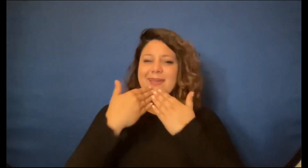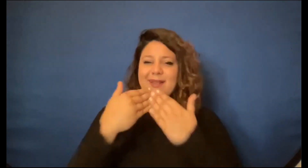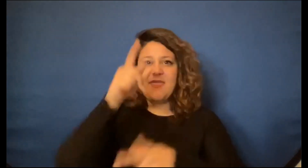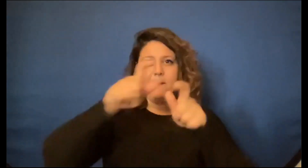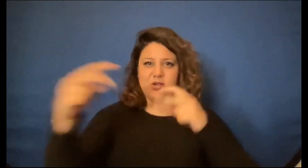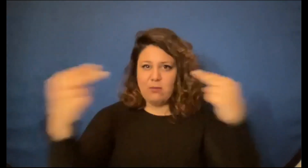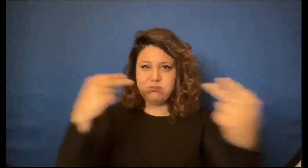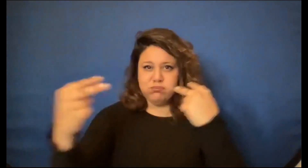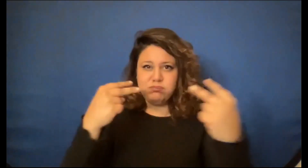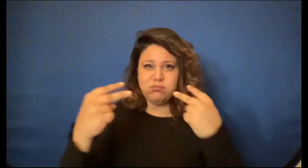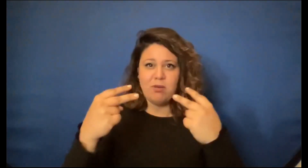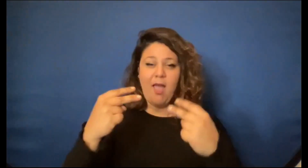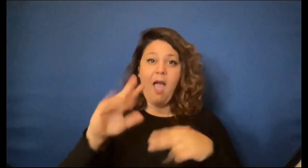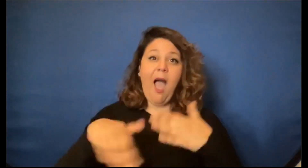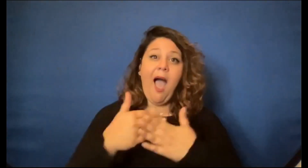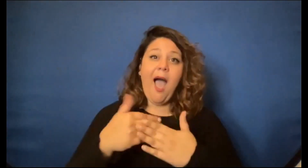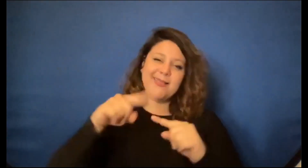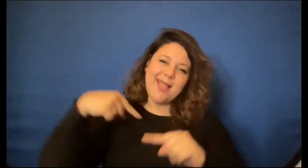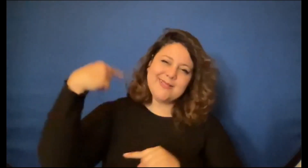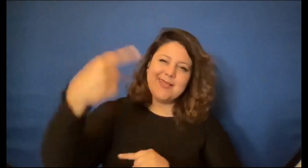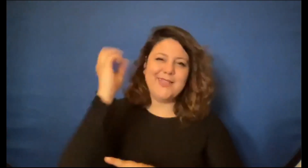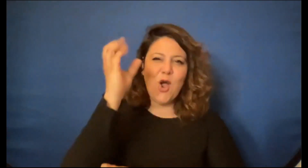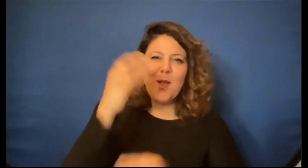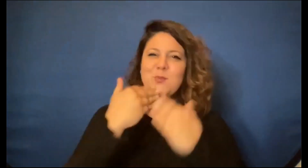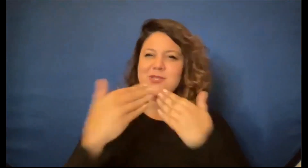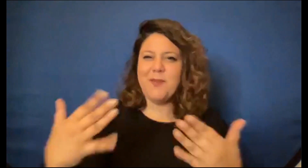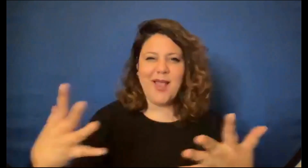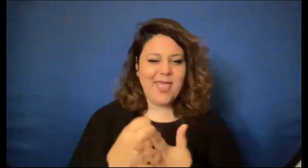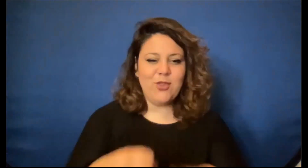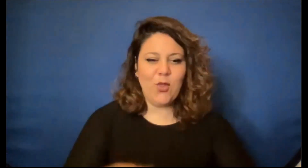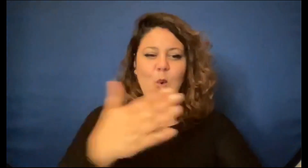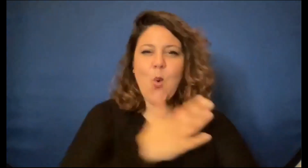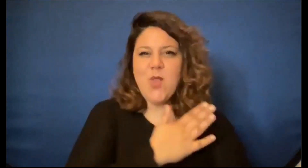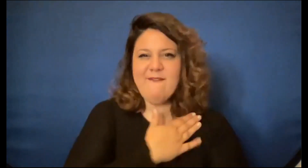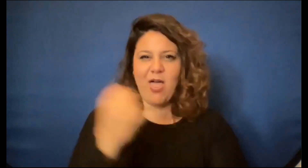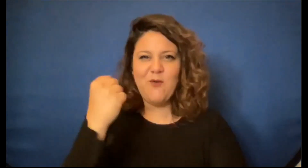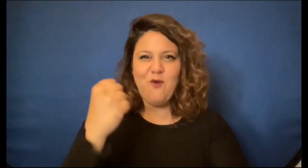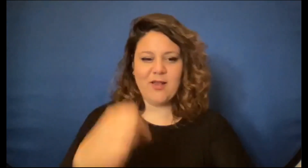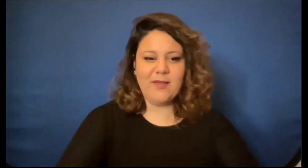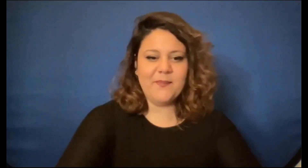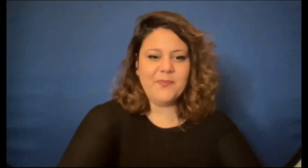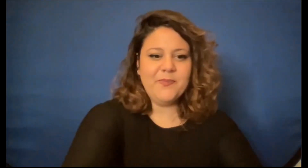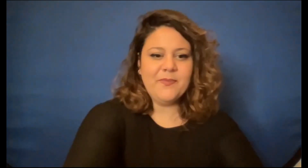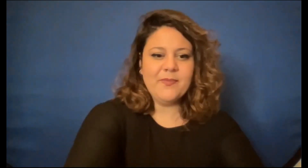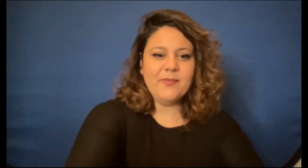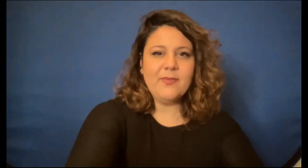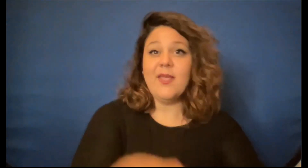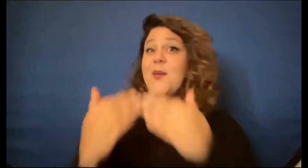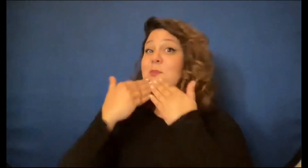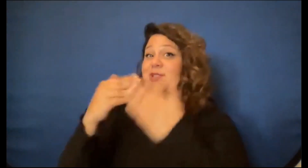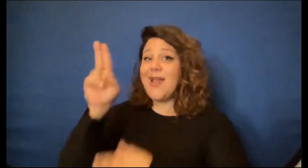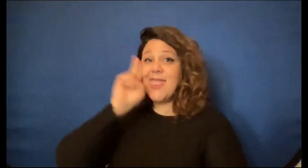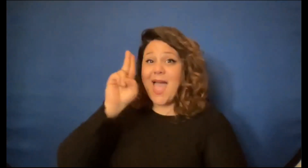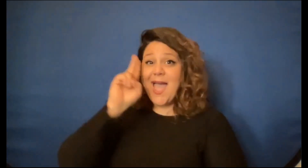acompañado y hasta la próxima jornada. Muchísimas gracias a todos. Un abrazo muy fuerte. Muchas gracias Gemma por